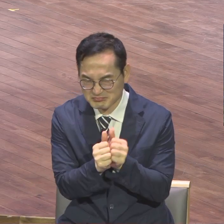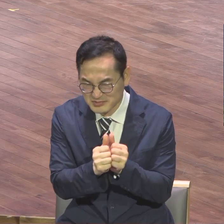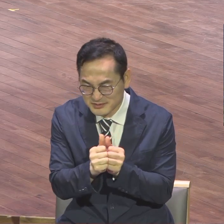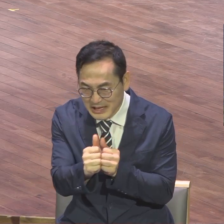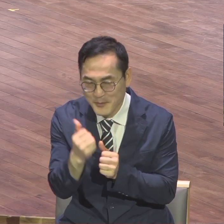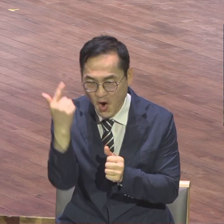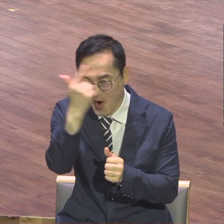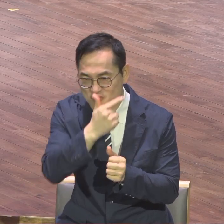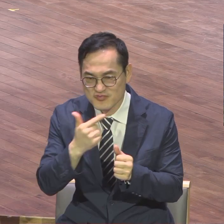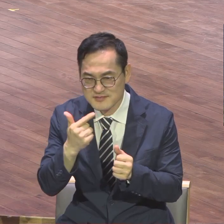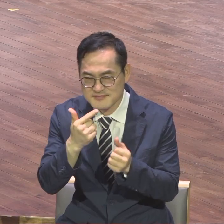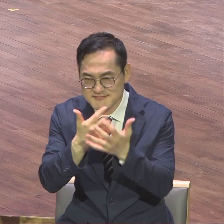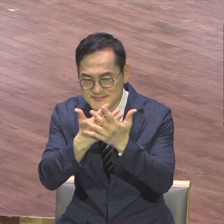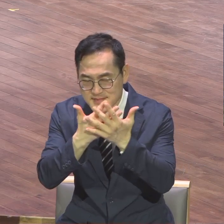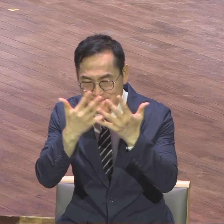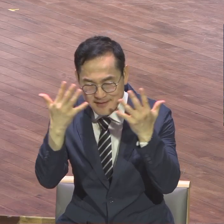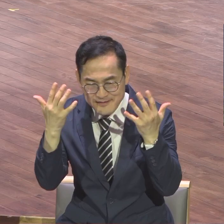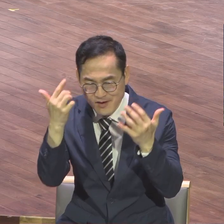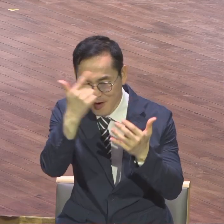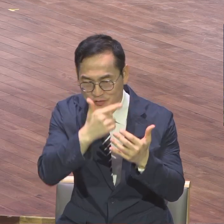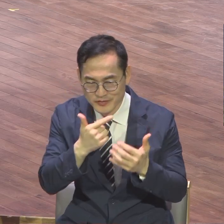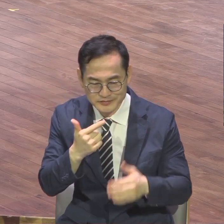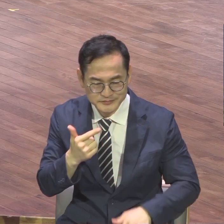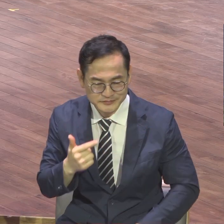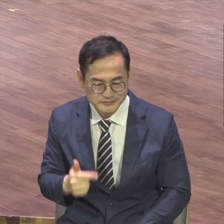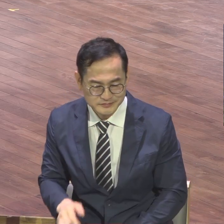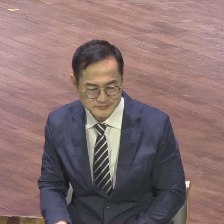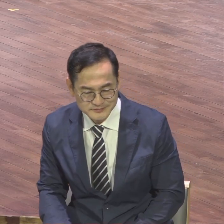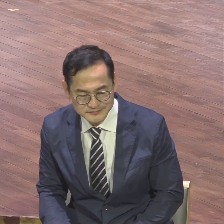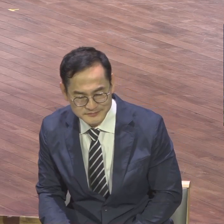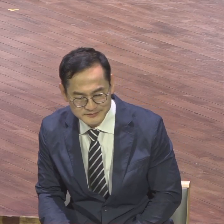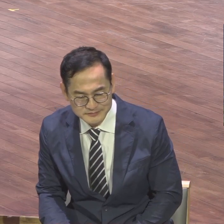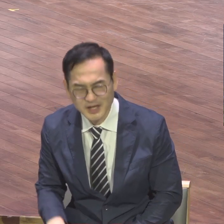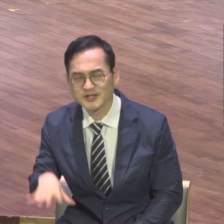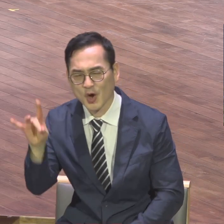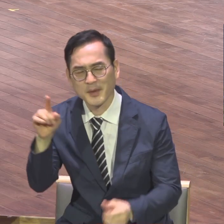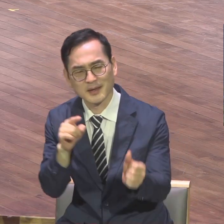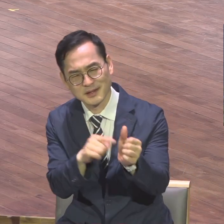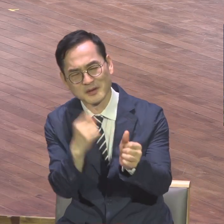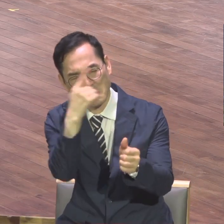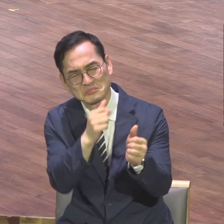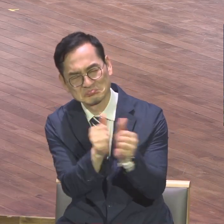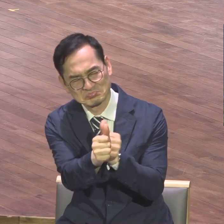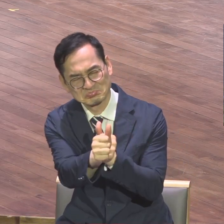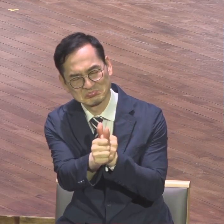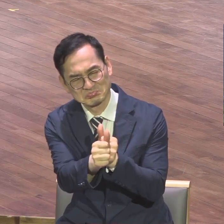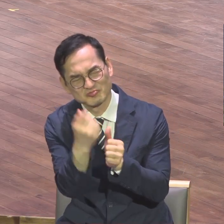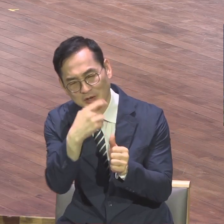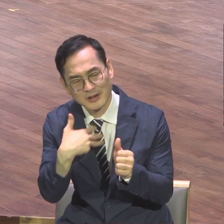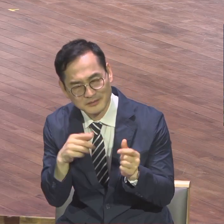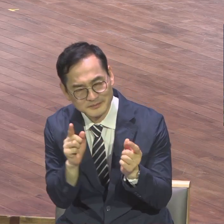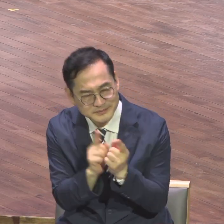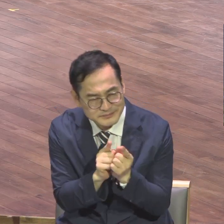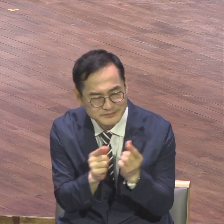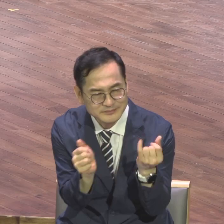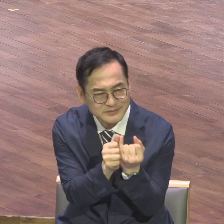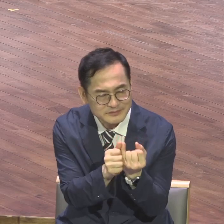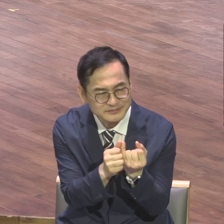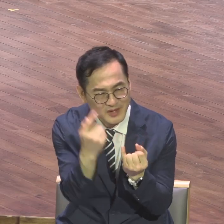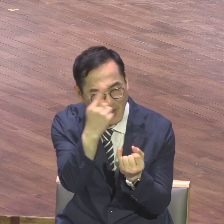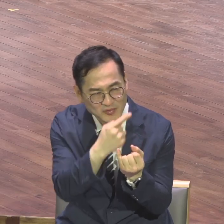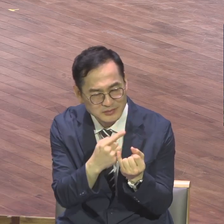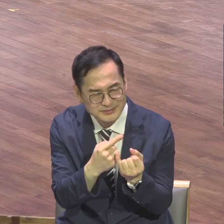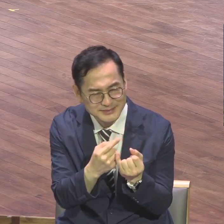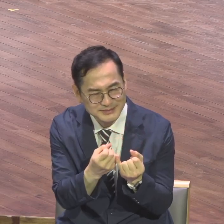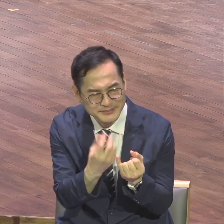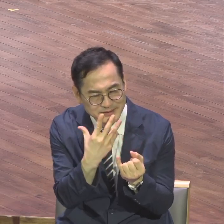얼굴이 하얗길래 잘생길 때 가보니 아이들이. 근데 그 예수 믿는 거 하나 보고 갔는 거요. 그런데 실제